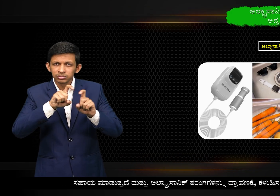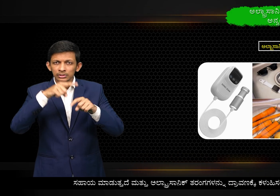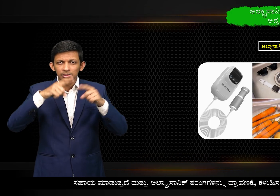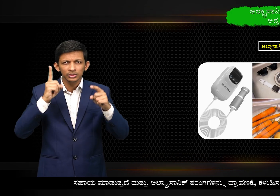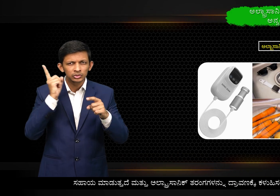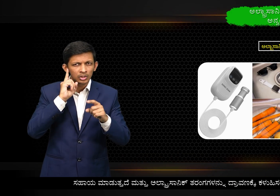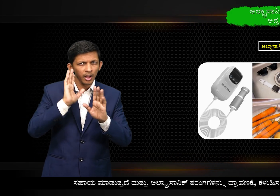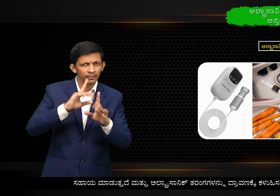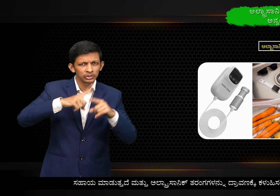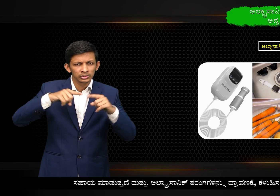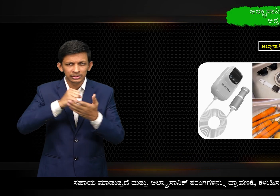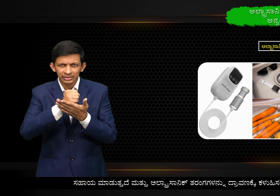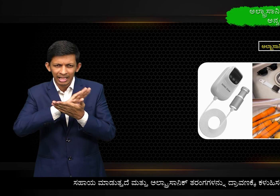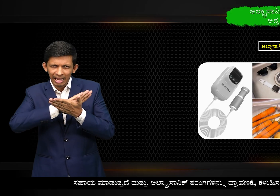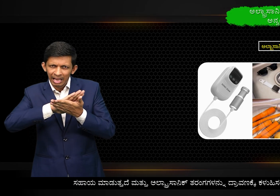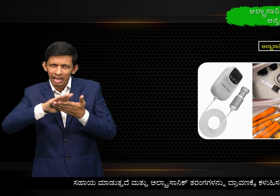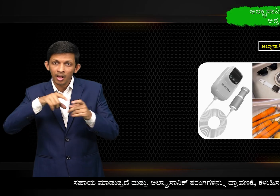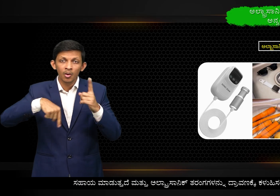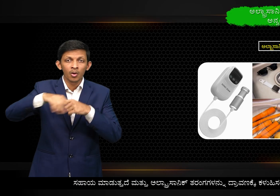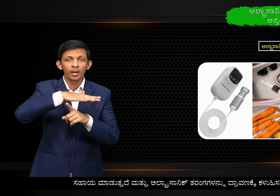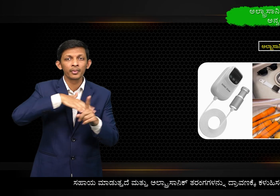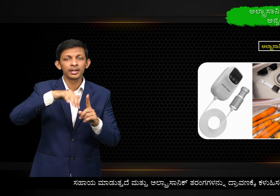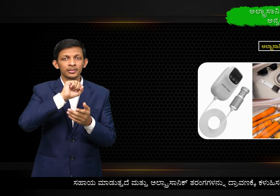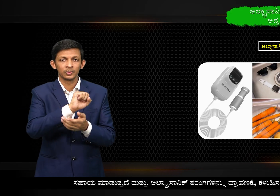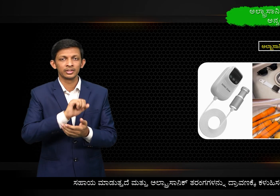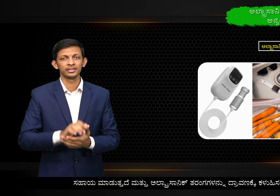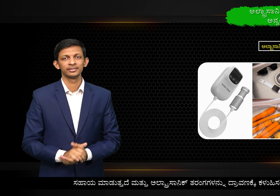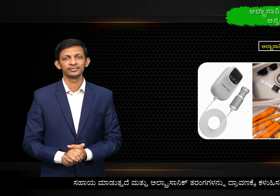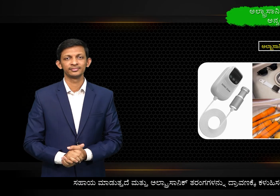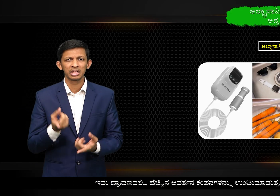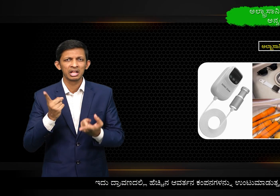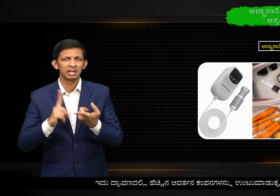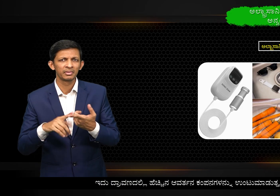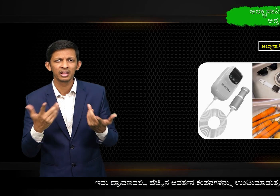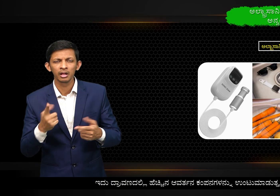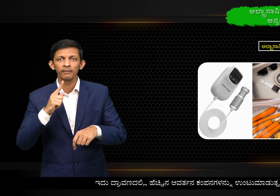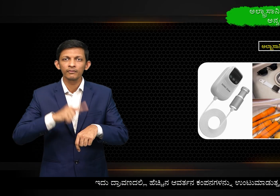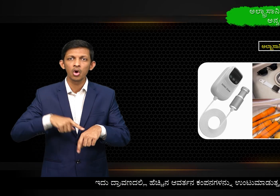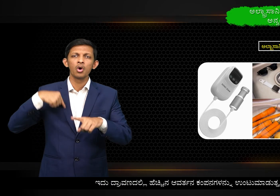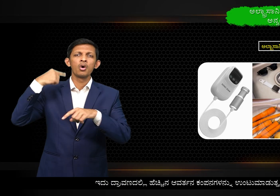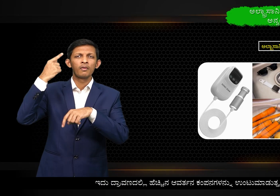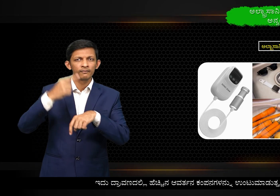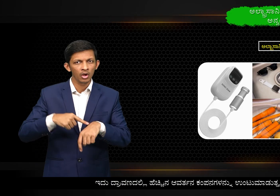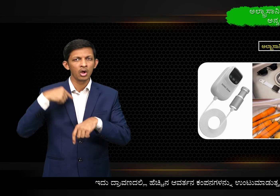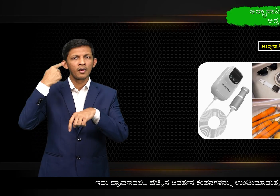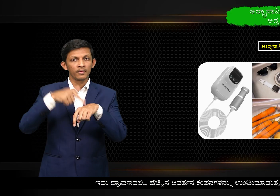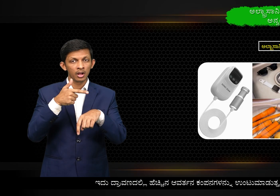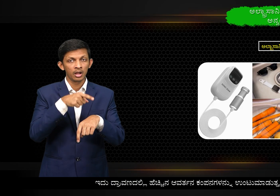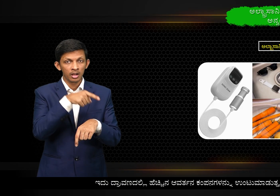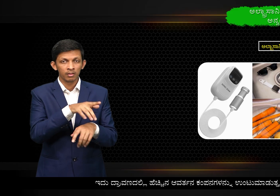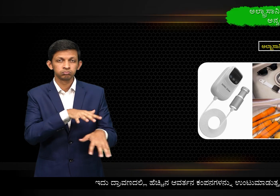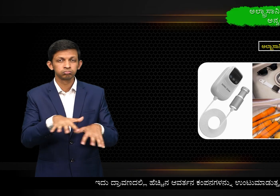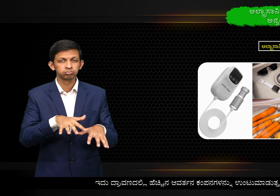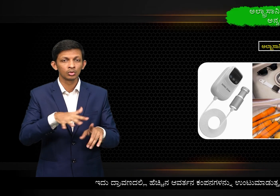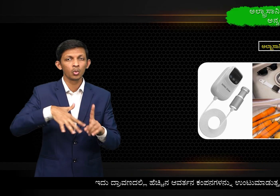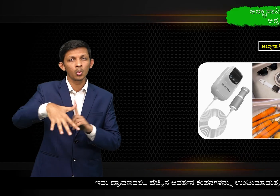ಮತ್ತು ಅಲ್ಟ್ರಾಸಾನಿಕ್ ತರಂಗಗಳನ್ನು ದ್ರಾವಣಕ್ಕೆ ಕಳುಹಿಸಲಾಗುತ್ತದೆ. ಇದು ದ್ರಾವಣದಲ್ಲಿ ಹೆಚ್ಚಿನ ಆವರ್ತನ